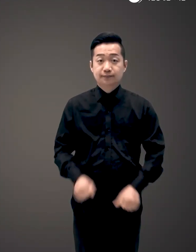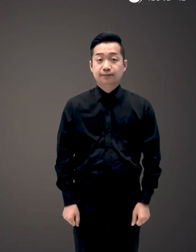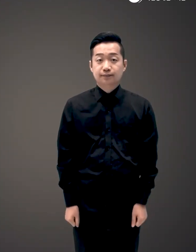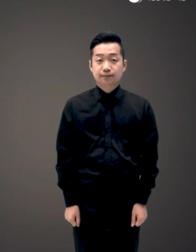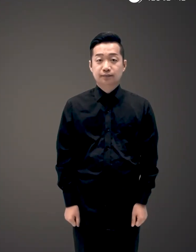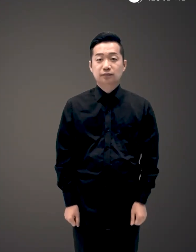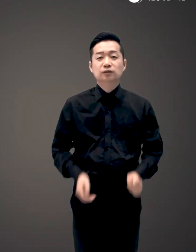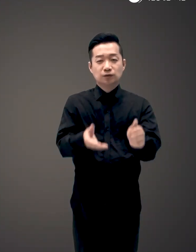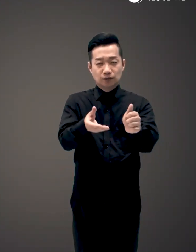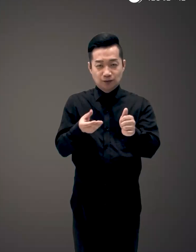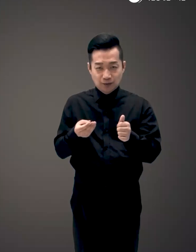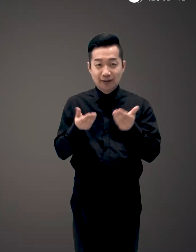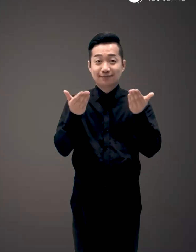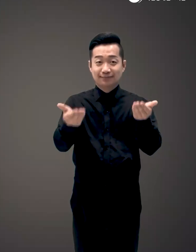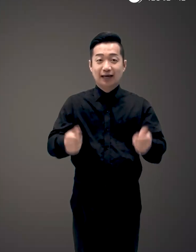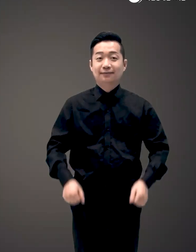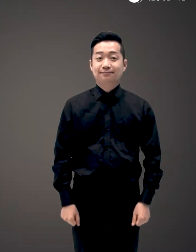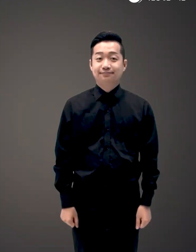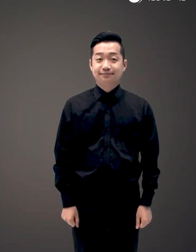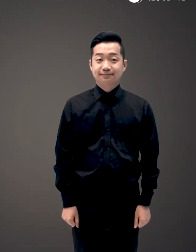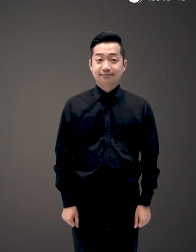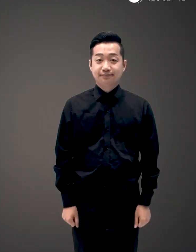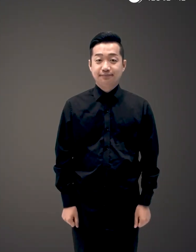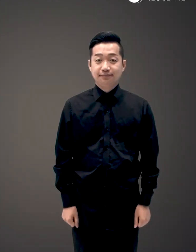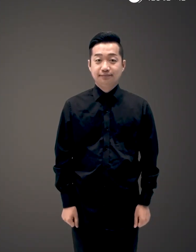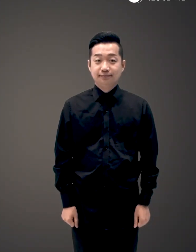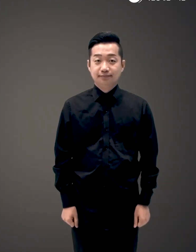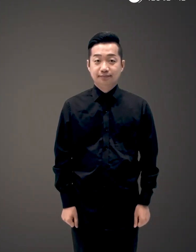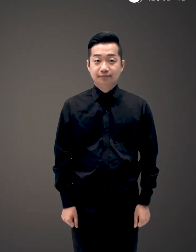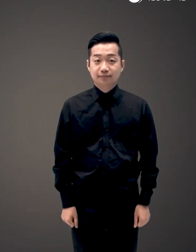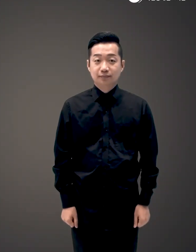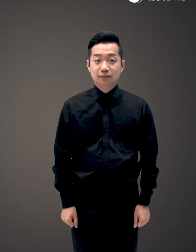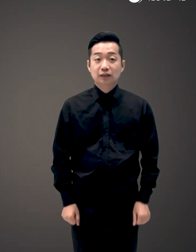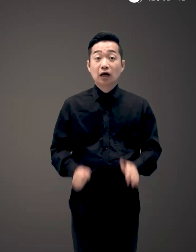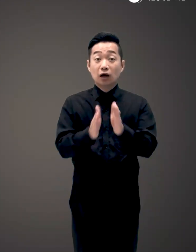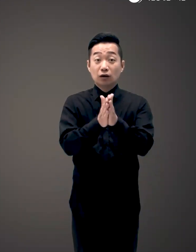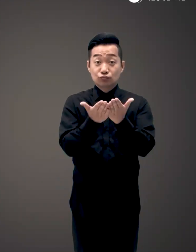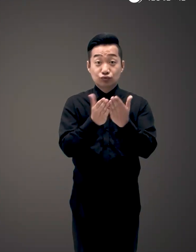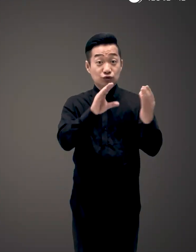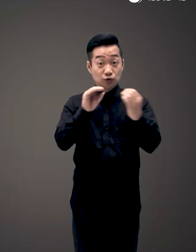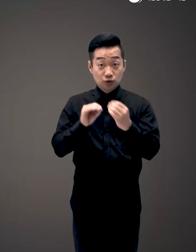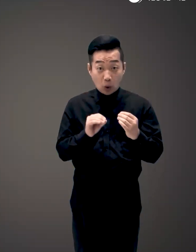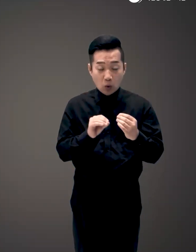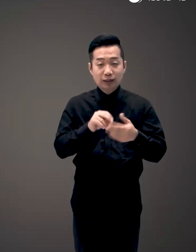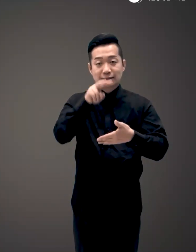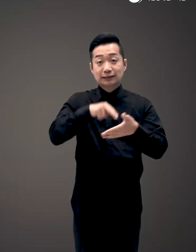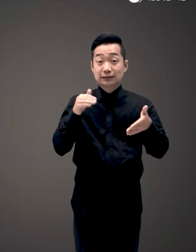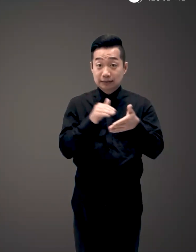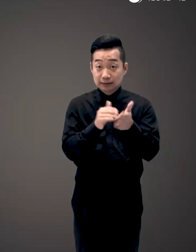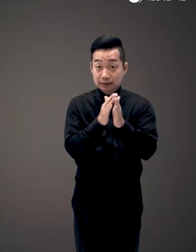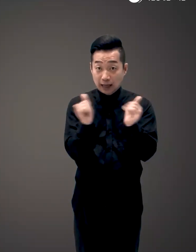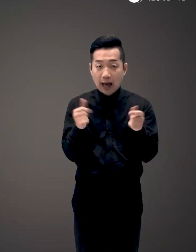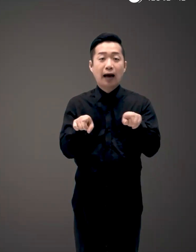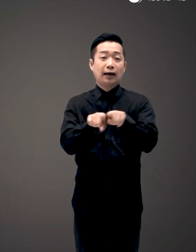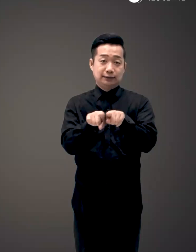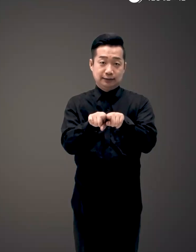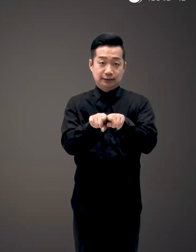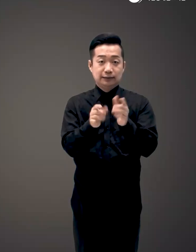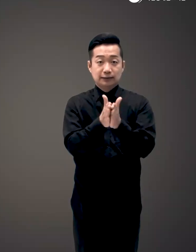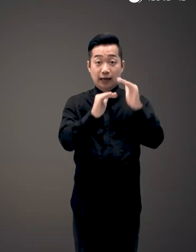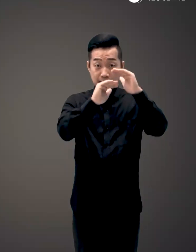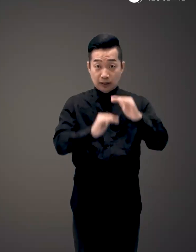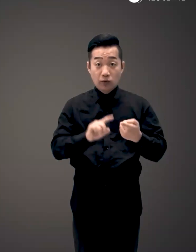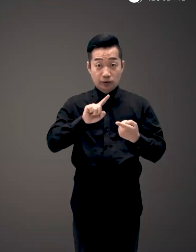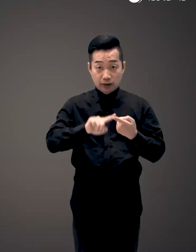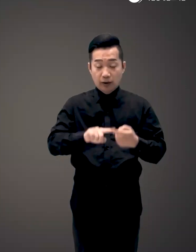있거든요. 거기에 초대권을 드리도록 하겠습니다. 아마 이제 그 북토크에서는 제 책을 읽어주신 분들이랑 함께